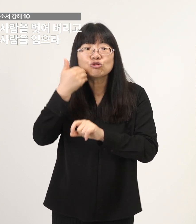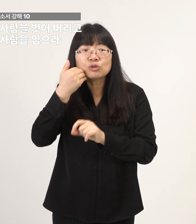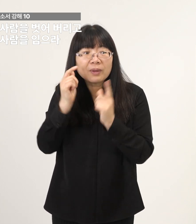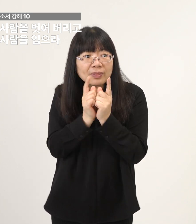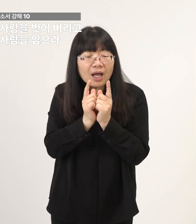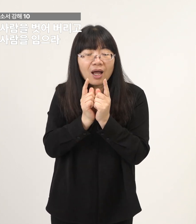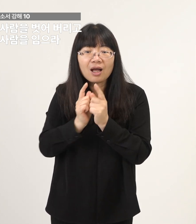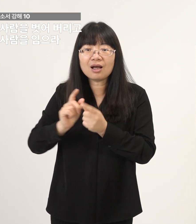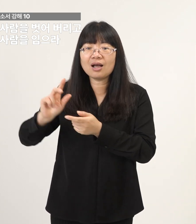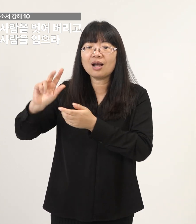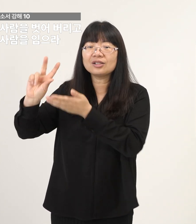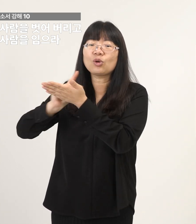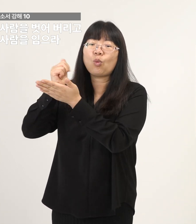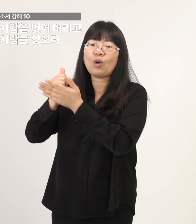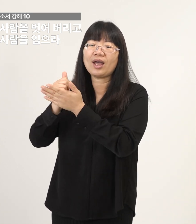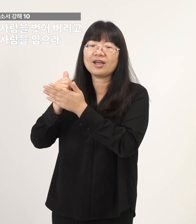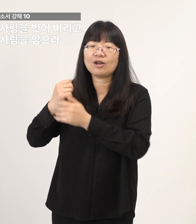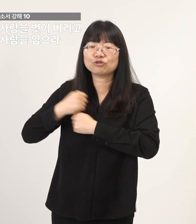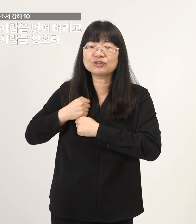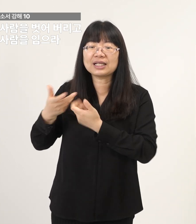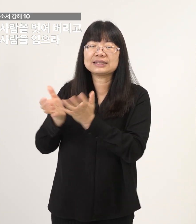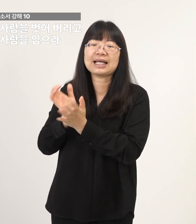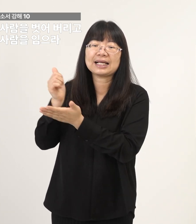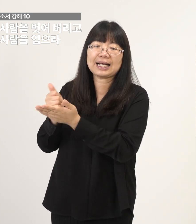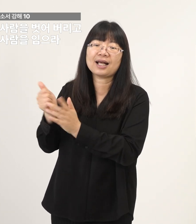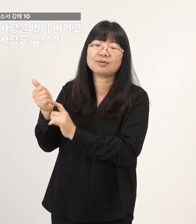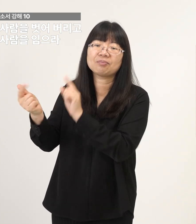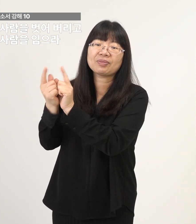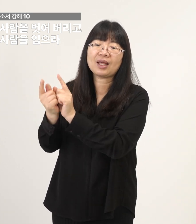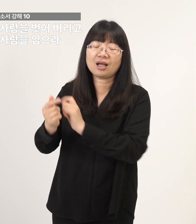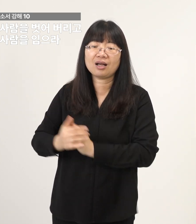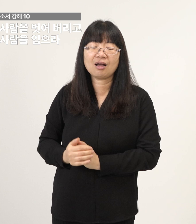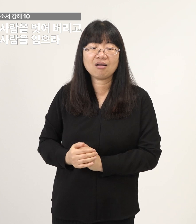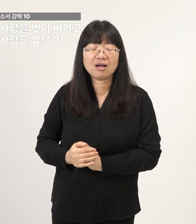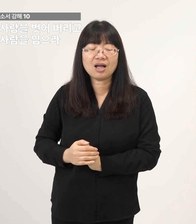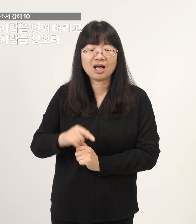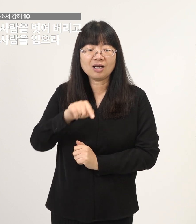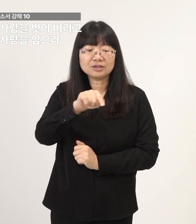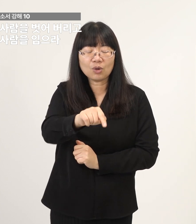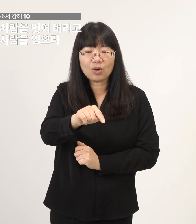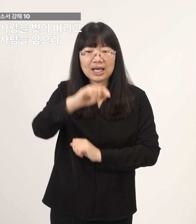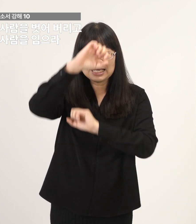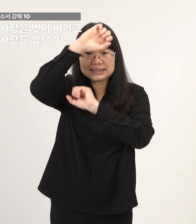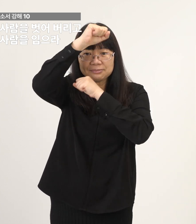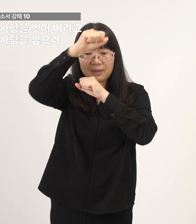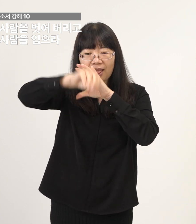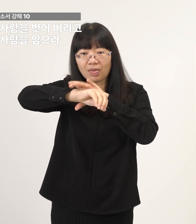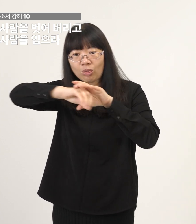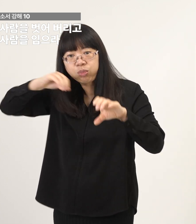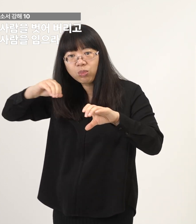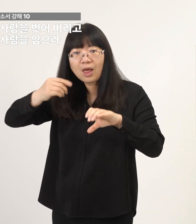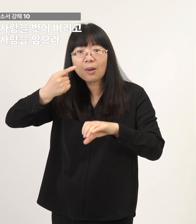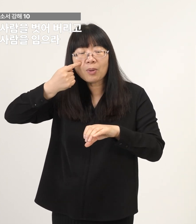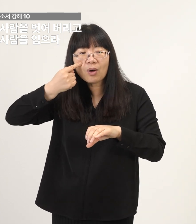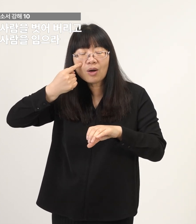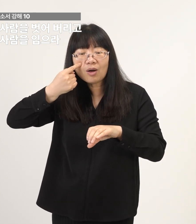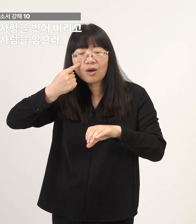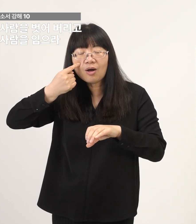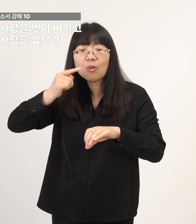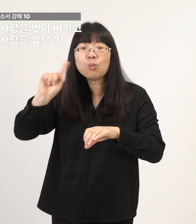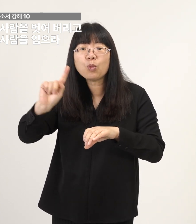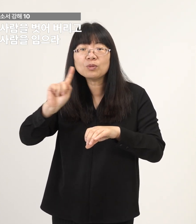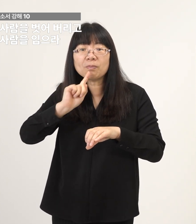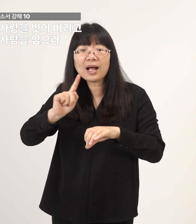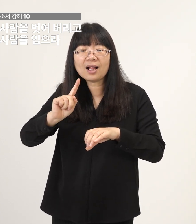장관을 만나요. 내 발에 신을 벗으라. 뭘 요구하는 겁니까? 순종을 요구하는 거예요. 그러니까